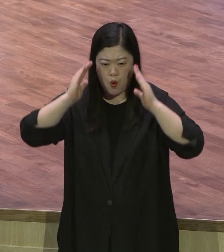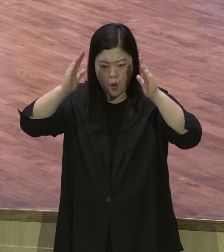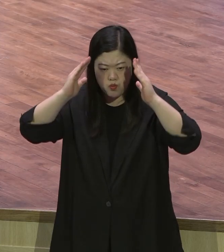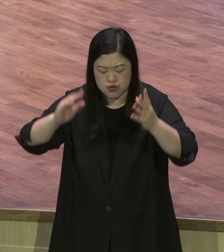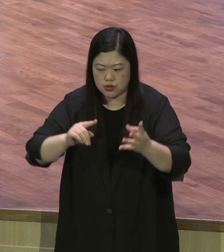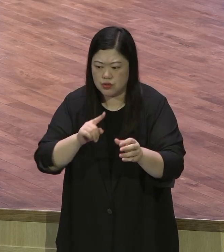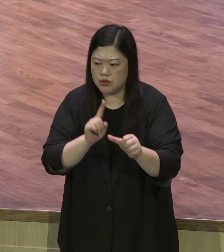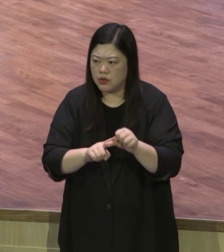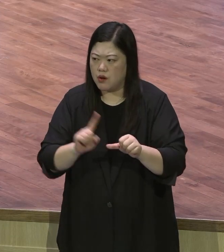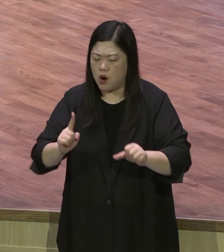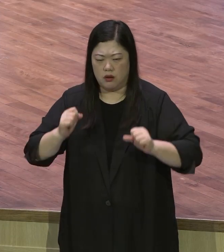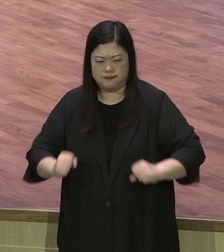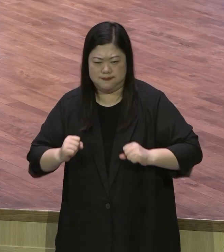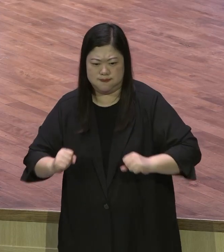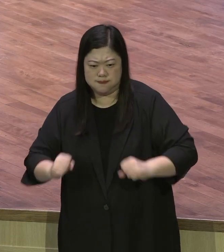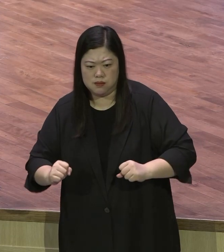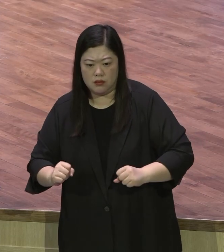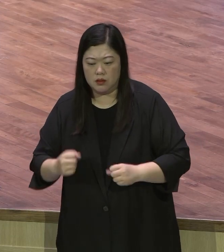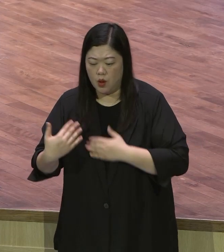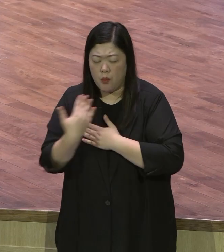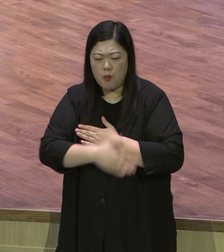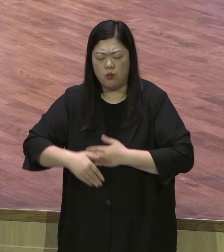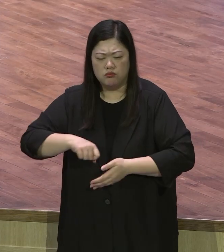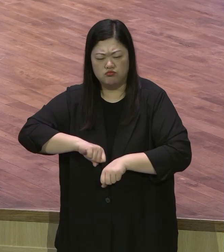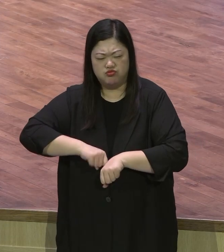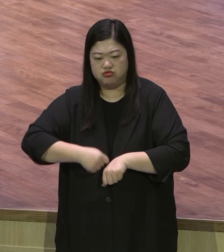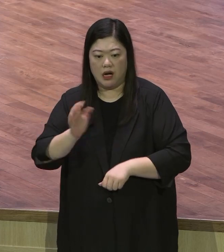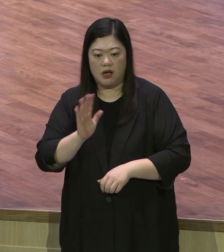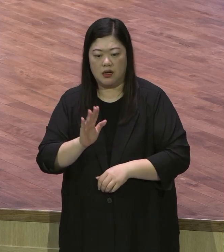그에 대해서 그걸 어떤 부담을 안 주기 위해서